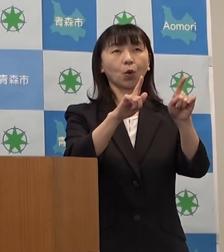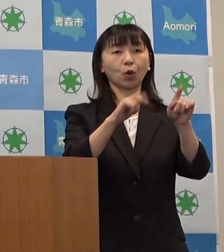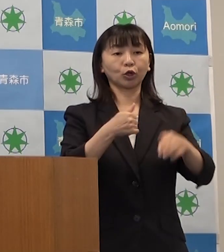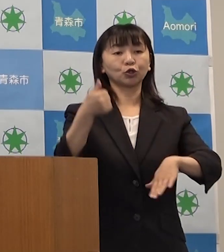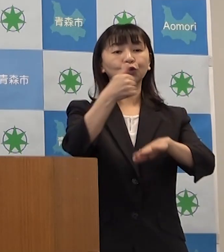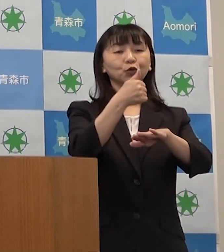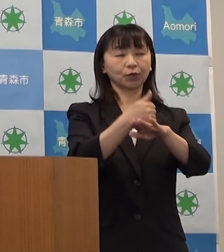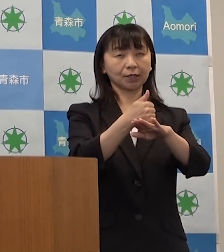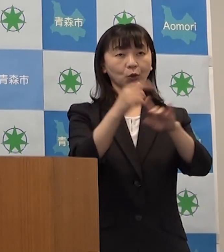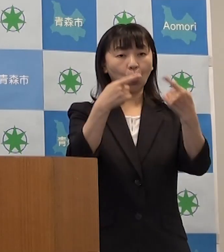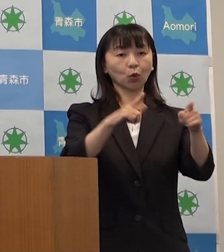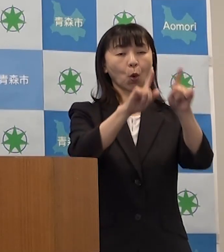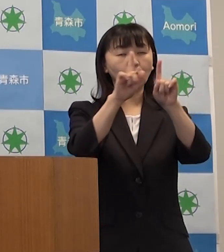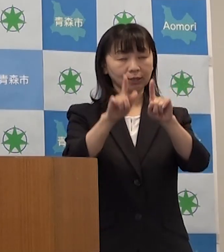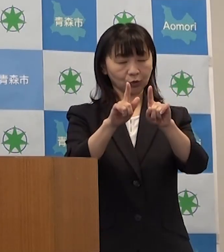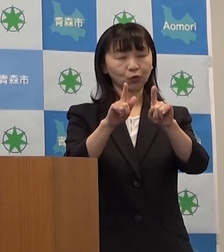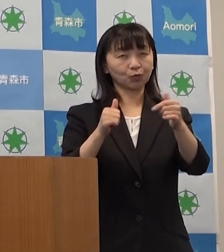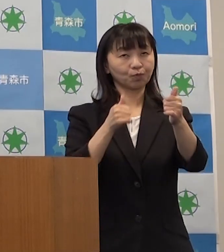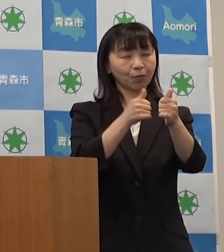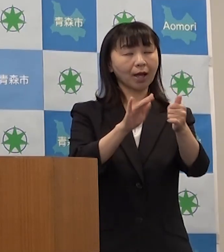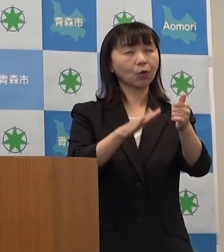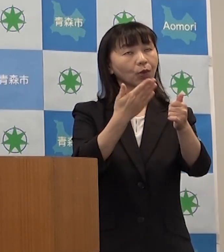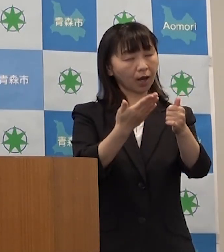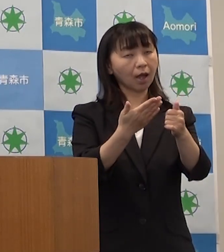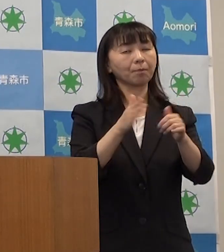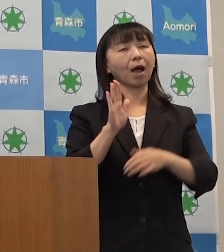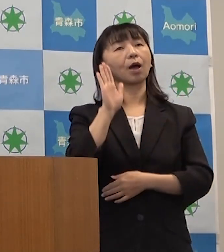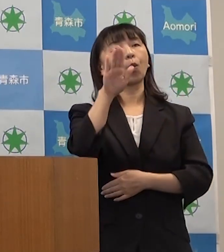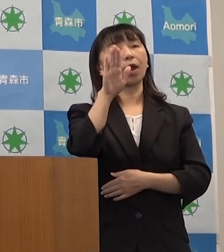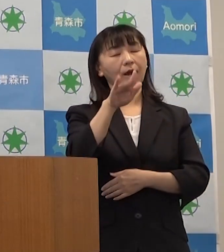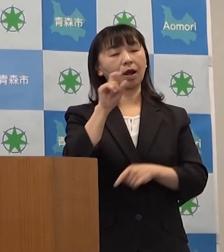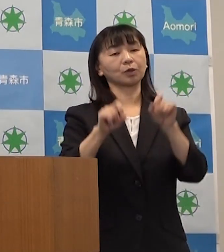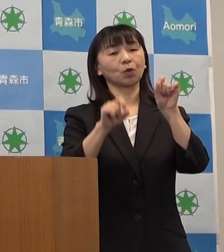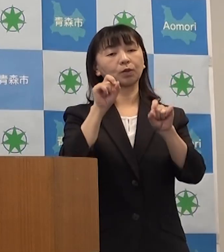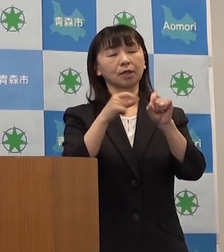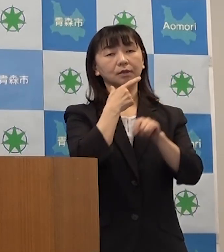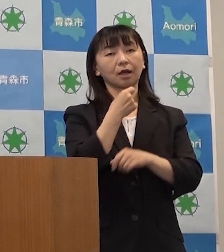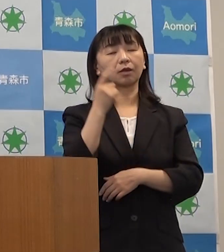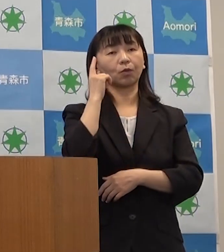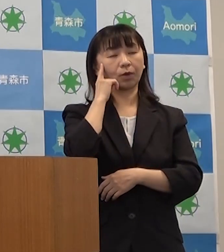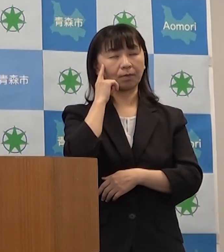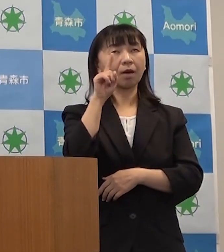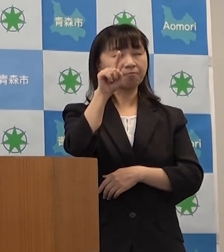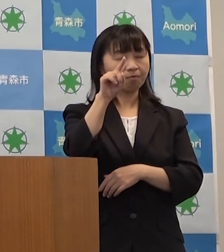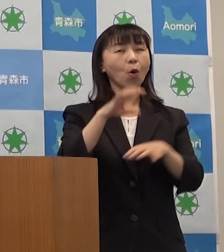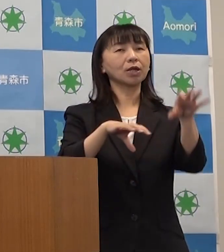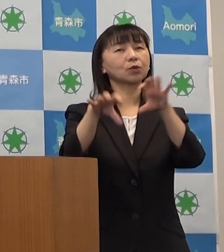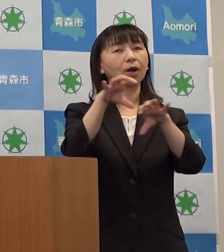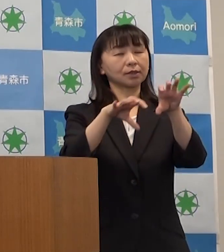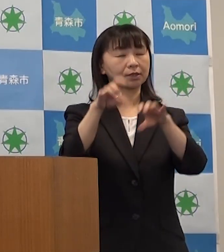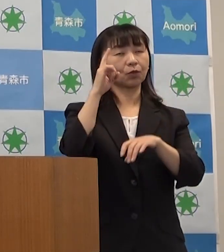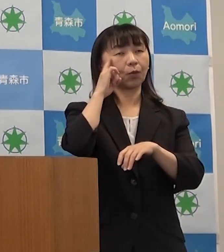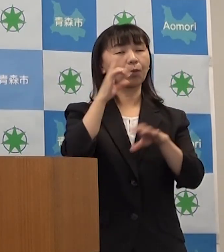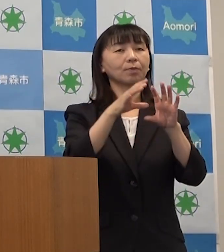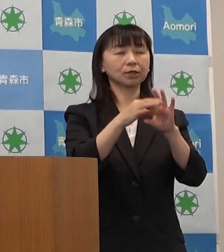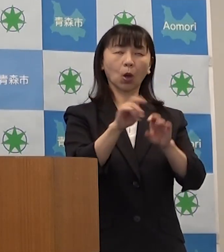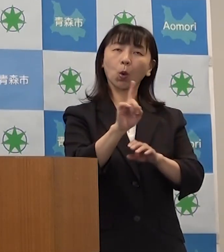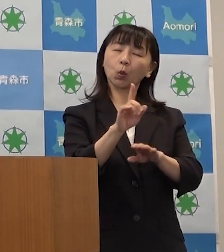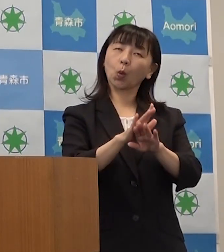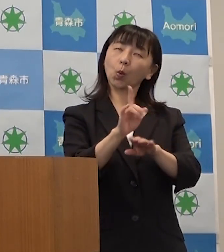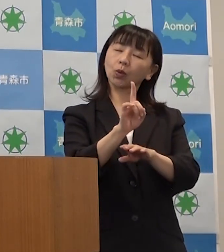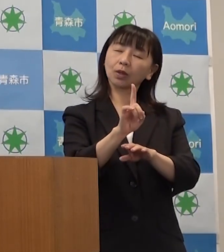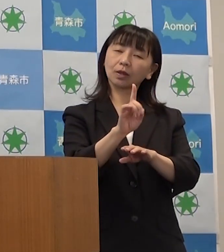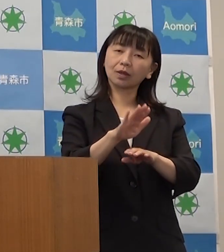じ。それはこれからちょっと調整をしてみたいと思ってますが、多分相当お忙しいでしょうから、どうなるか